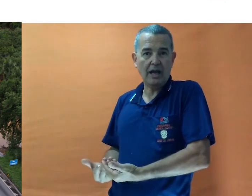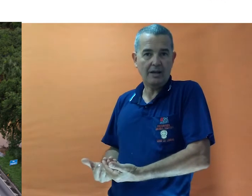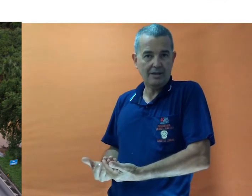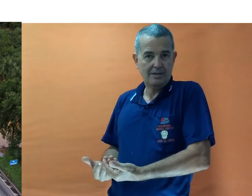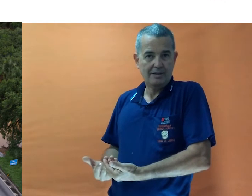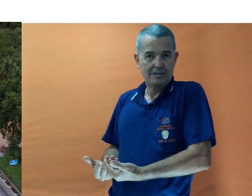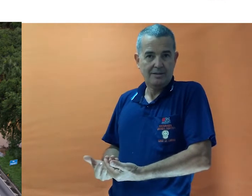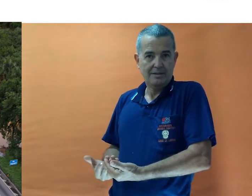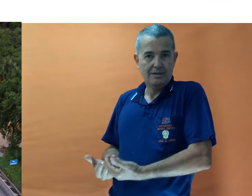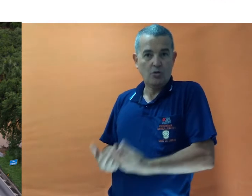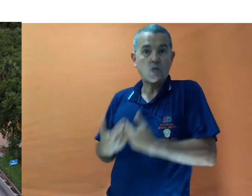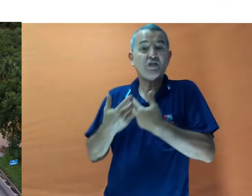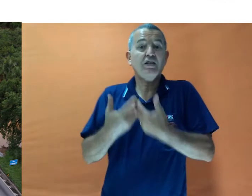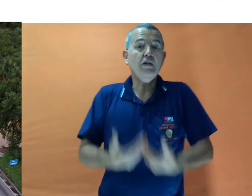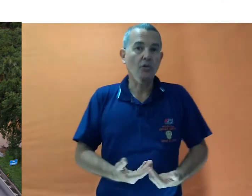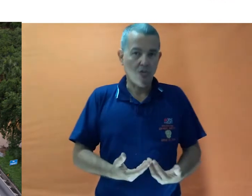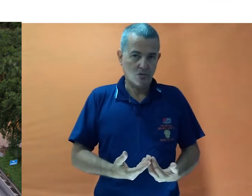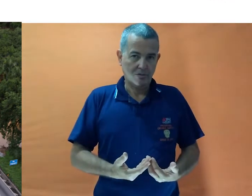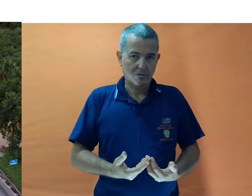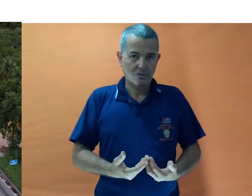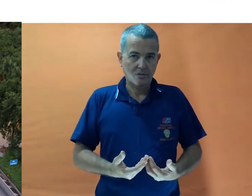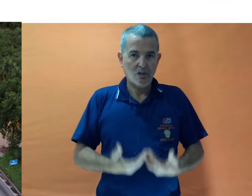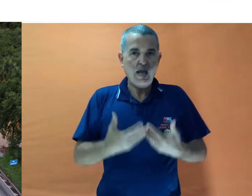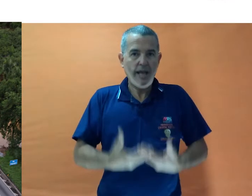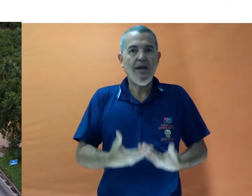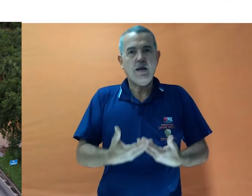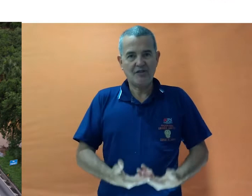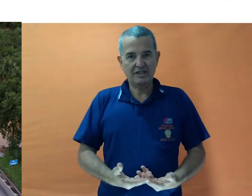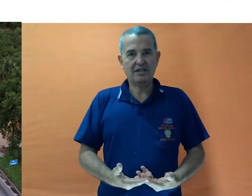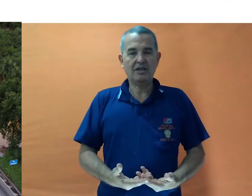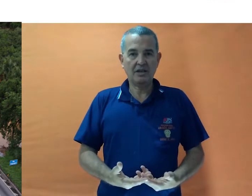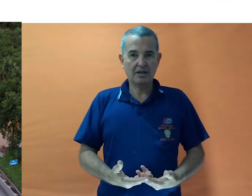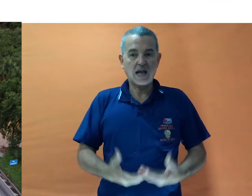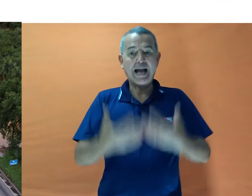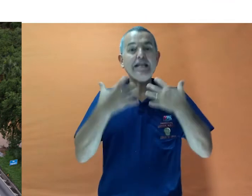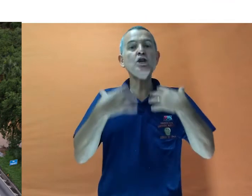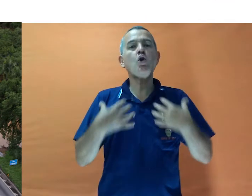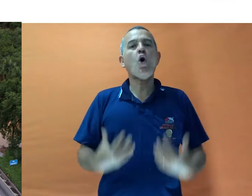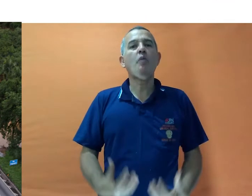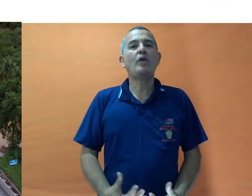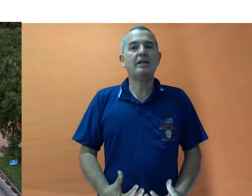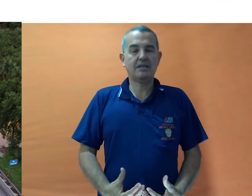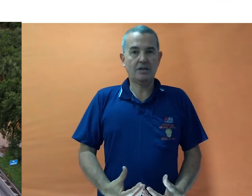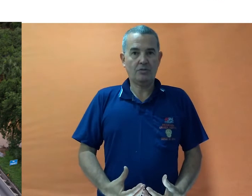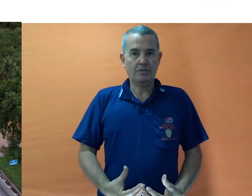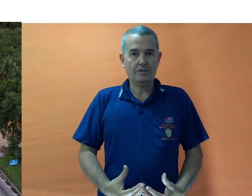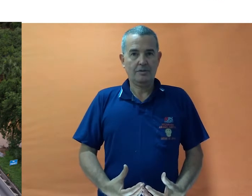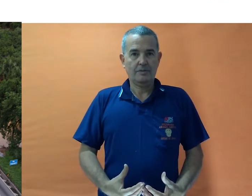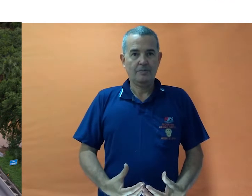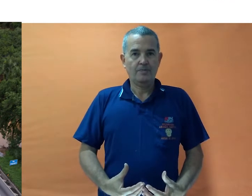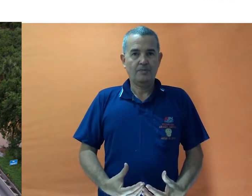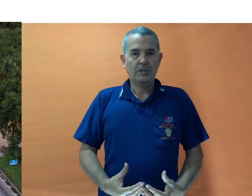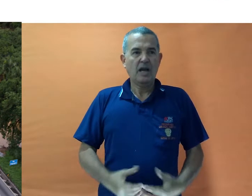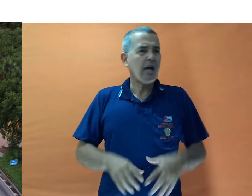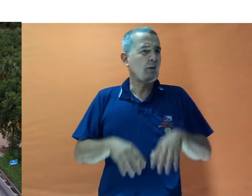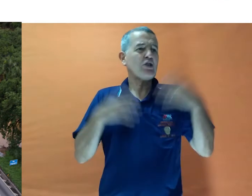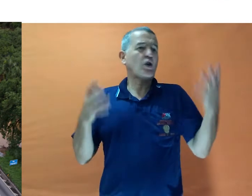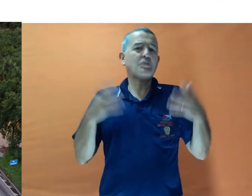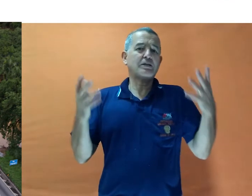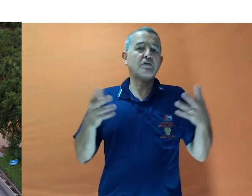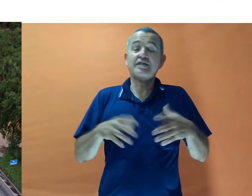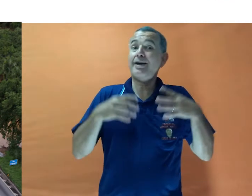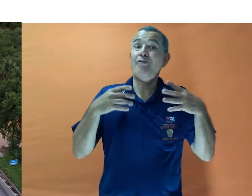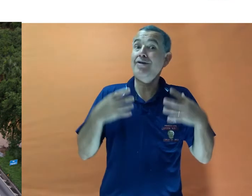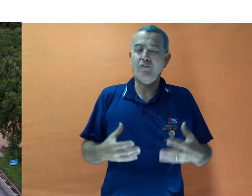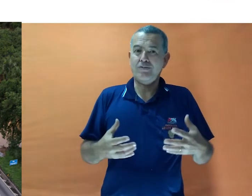dá? Como se deu? É a fé cênica. A incorporação. Ah, é só a